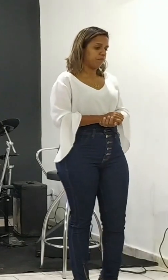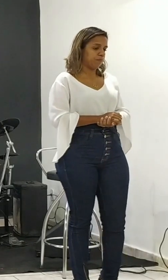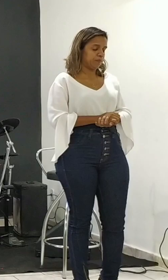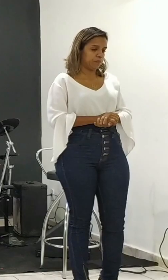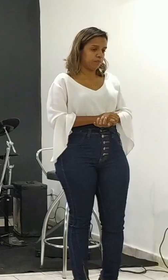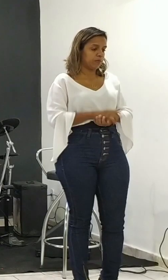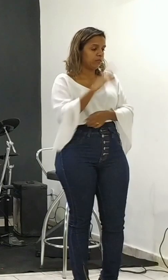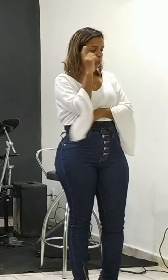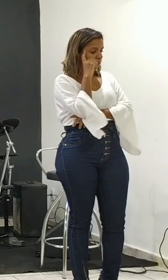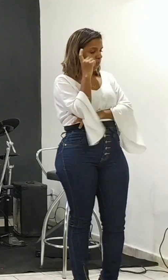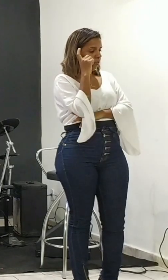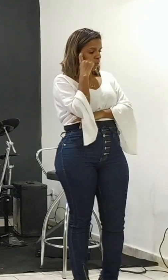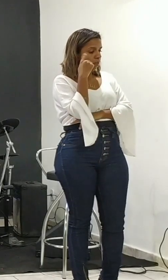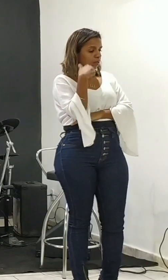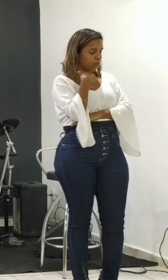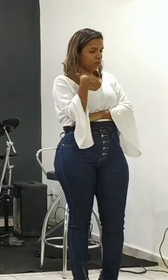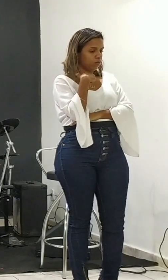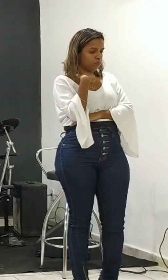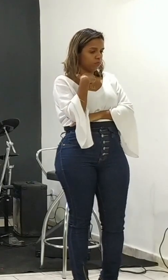eu havia pensado